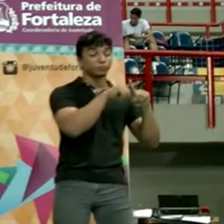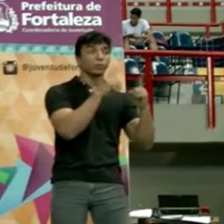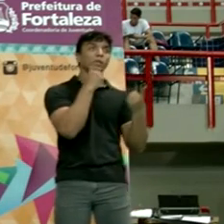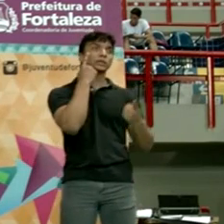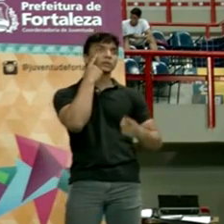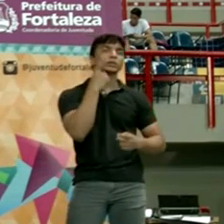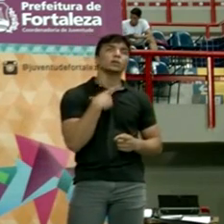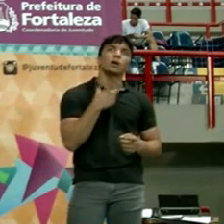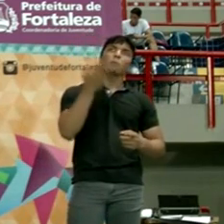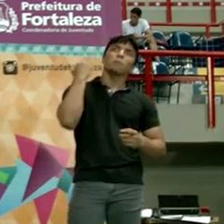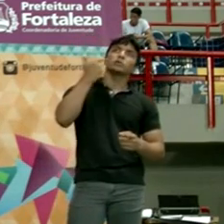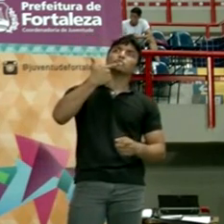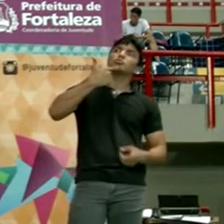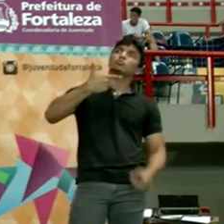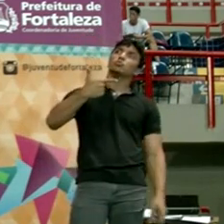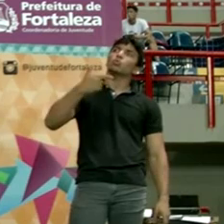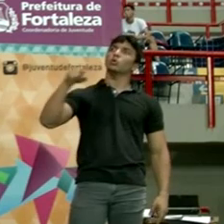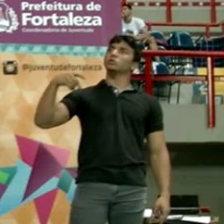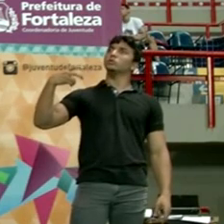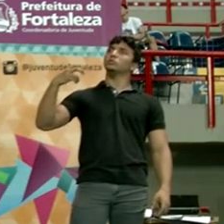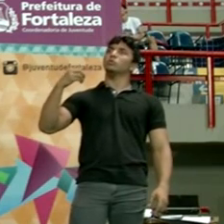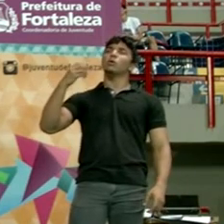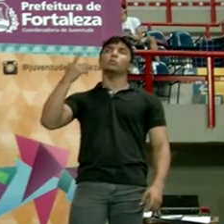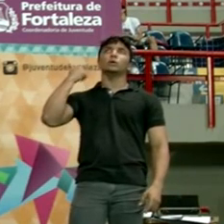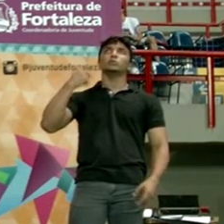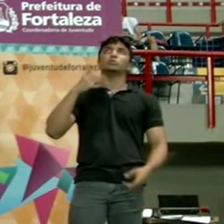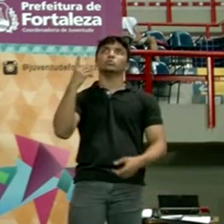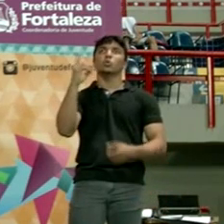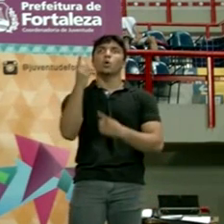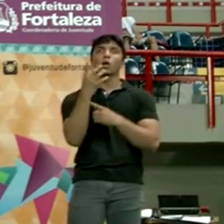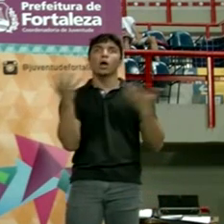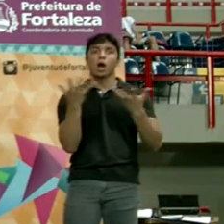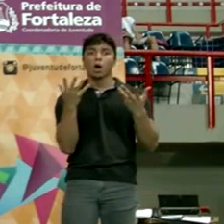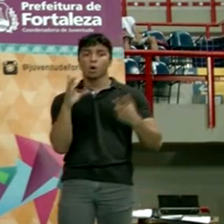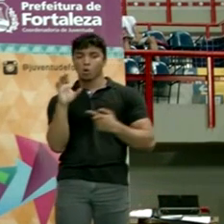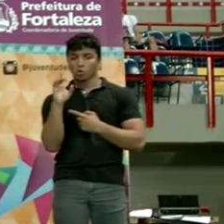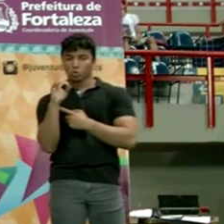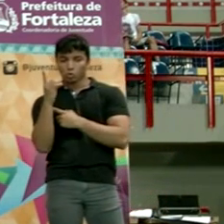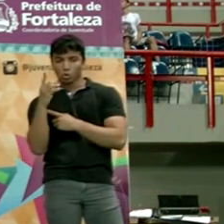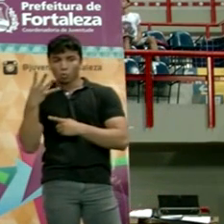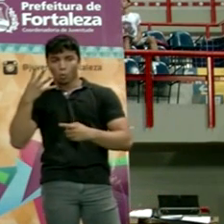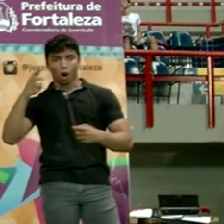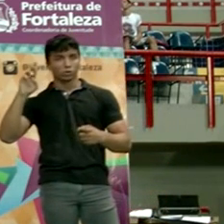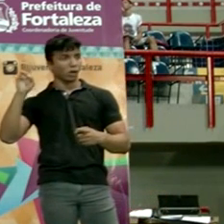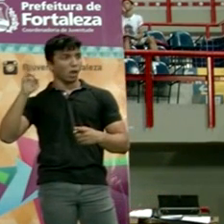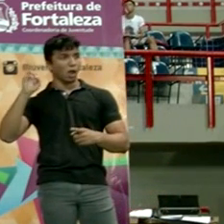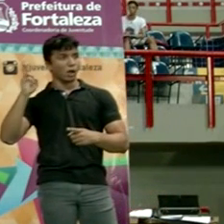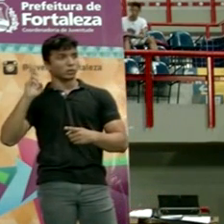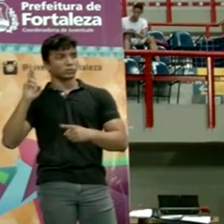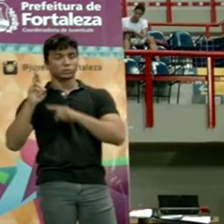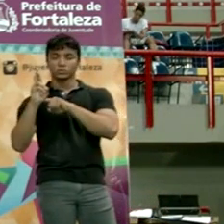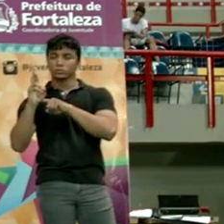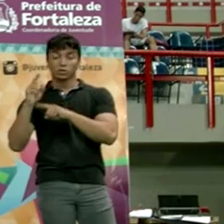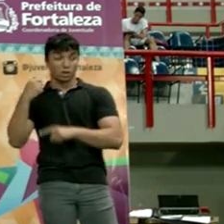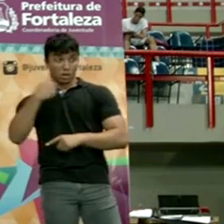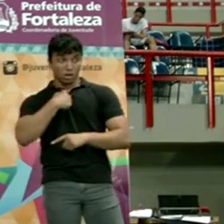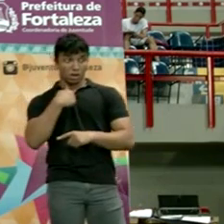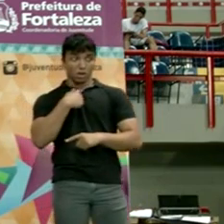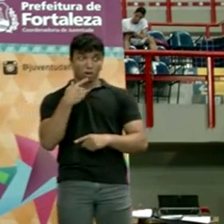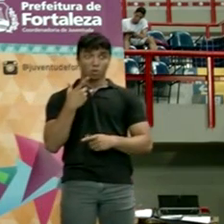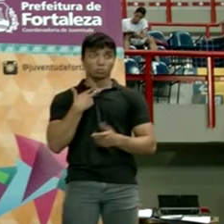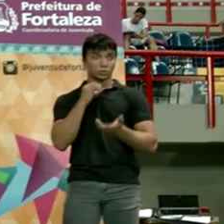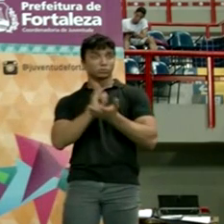Ora, era R$2 o dólar. Mas se agora o dólar está custando R$4, eu